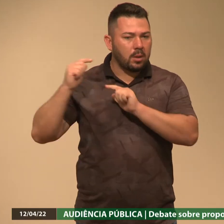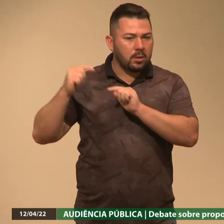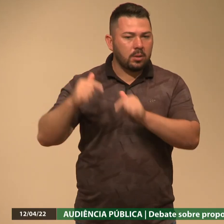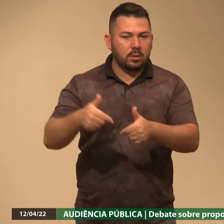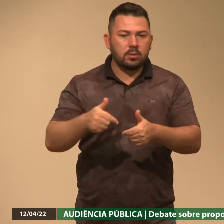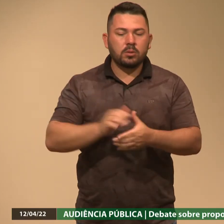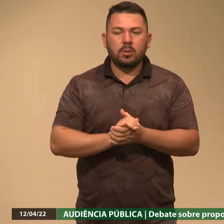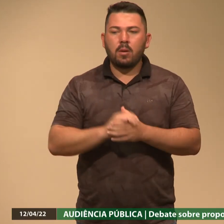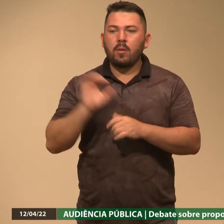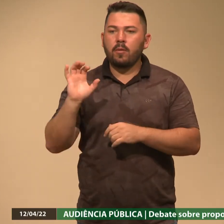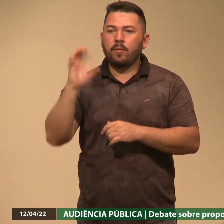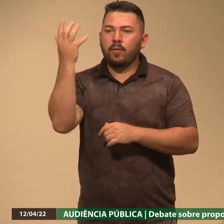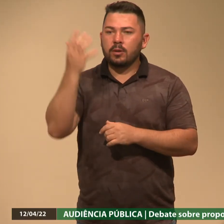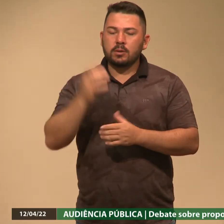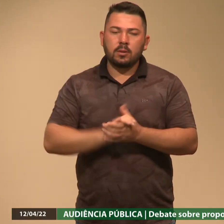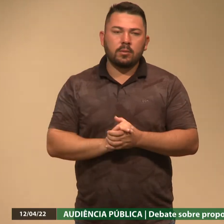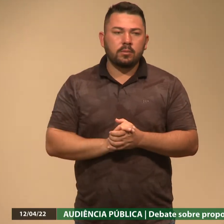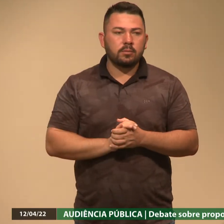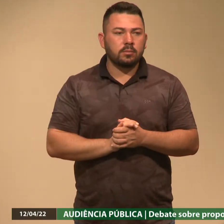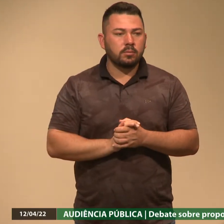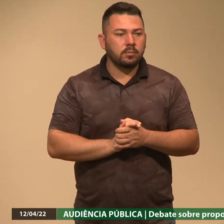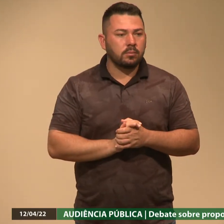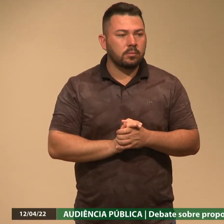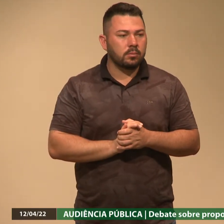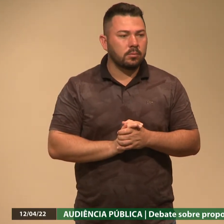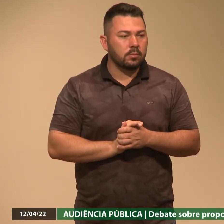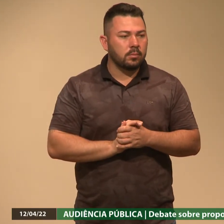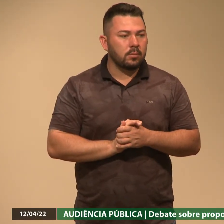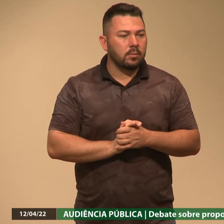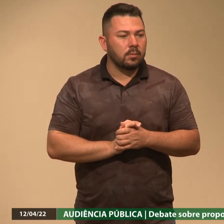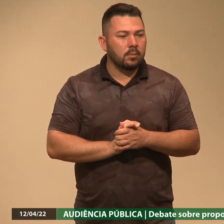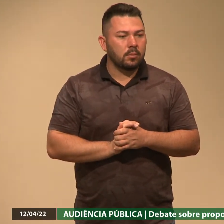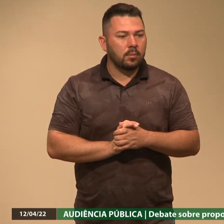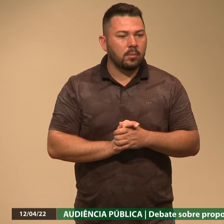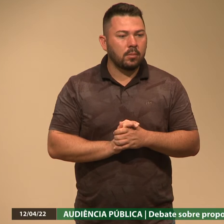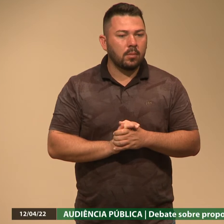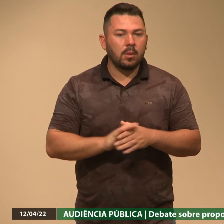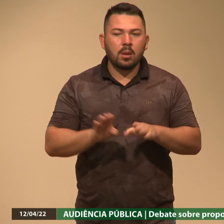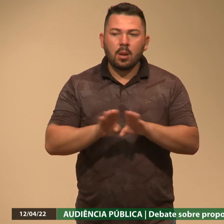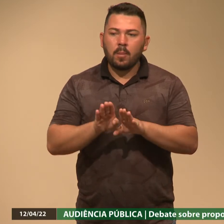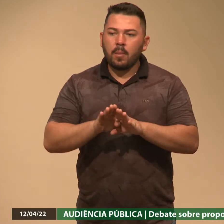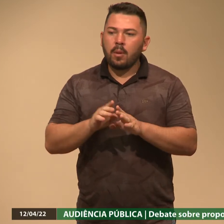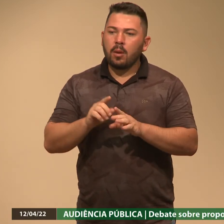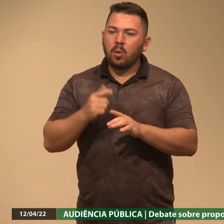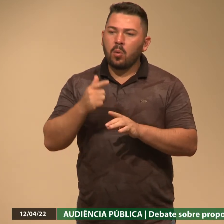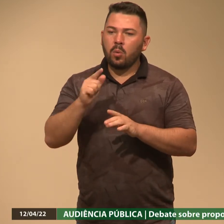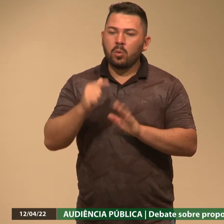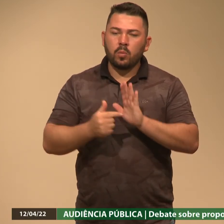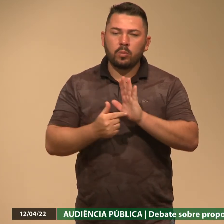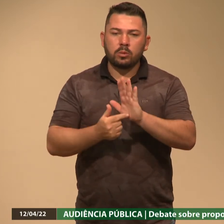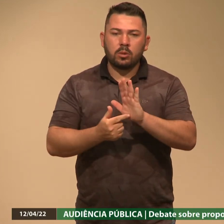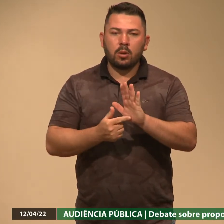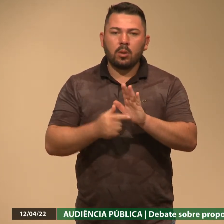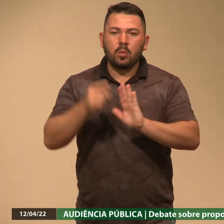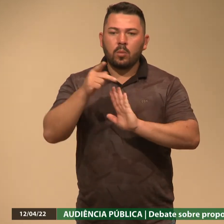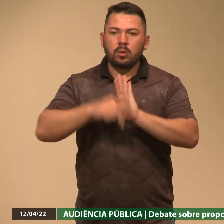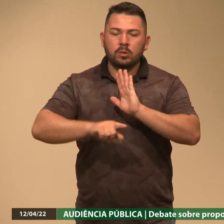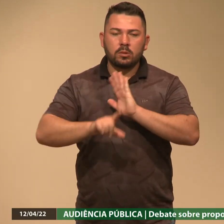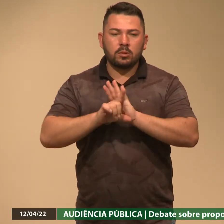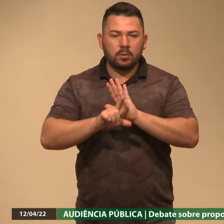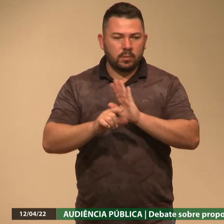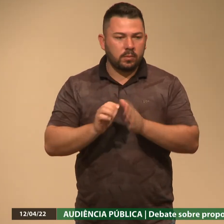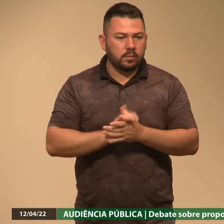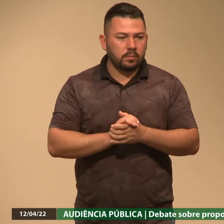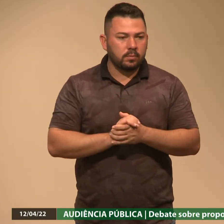X em fértil é outro ponto que gostaria de destacar é de que na no projeto de lei